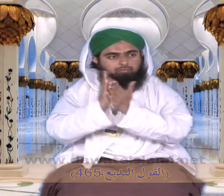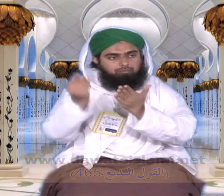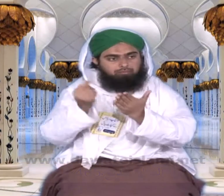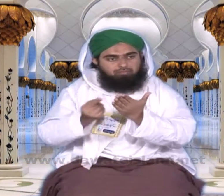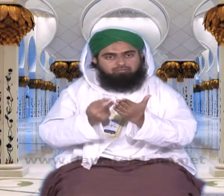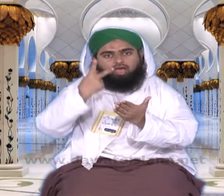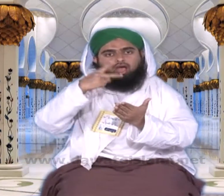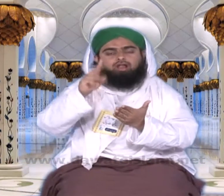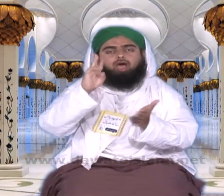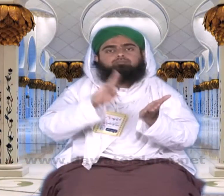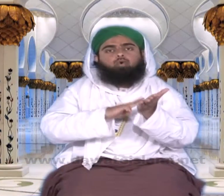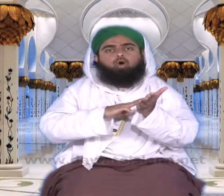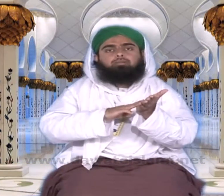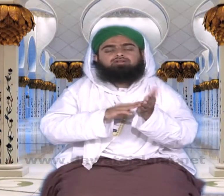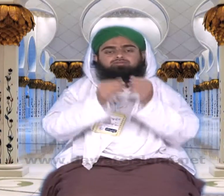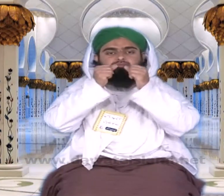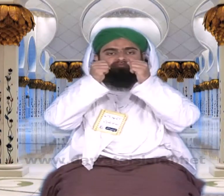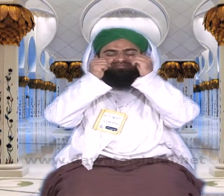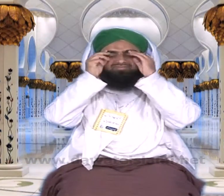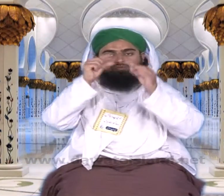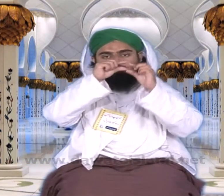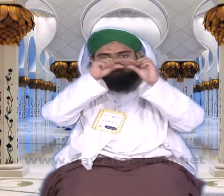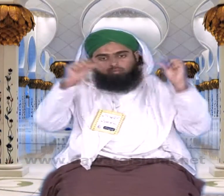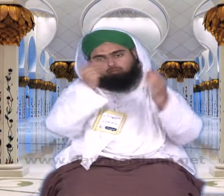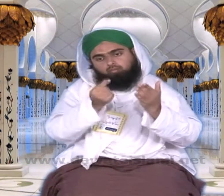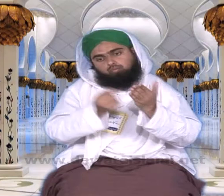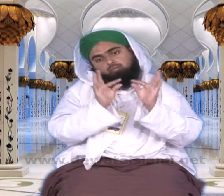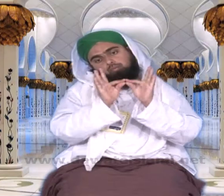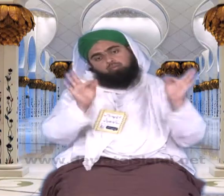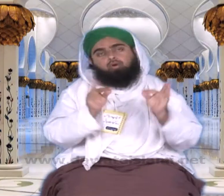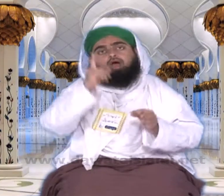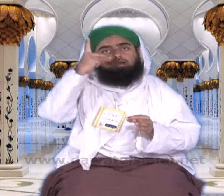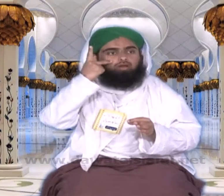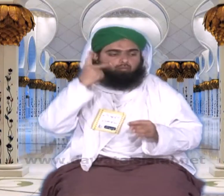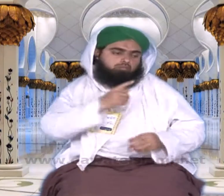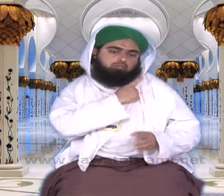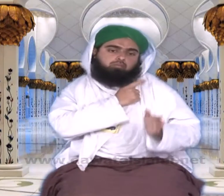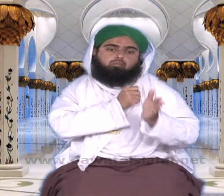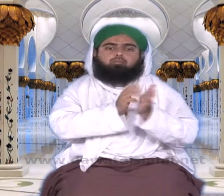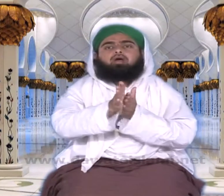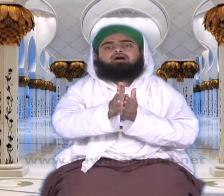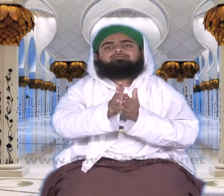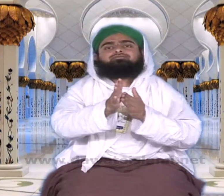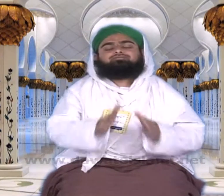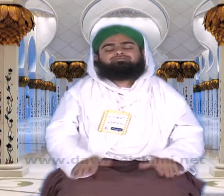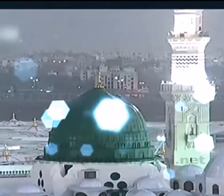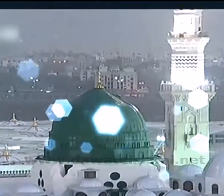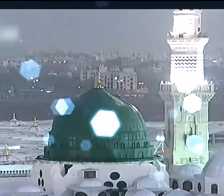وسلم پورا لکھتا تھا اس کی برکت سے اللہ تعالیٰ نے میری مغفرت کرما دی اللہ صلی اللہ علیہ وسلم